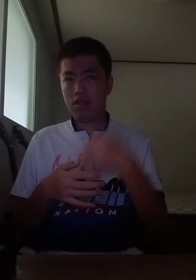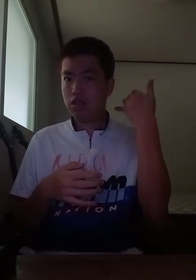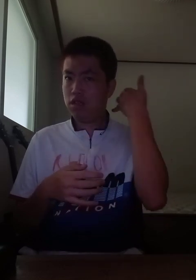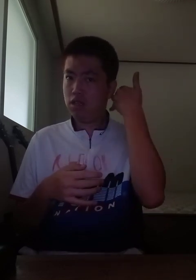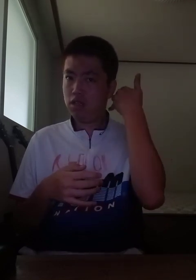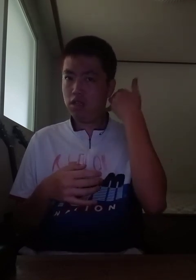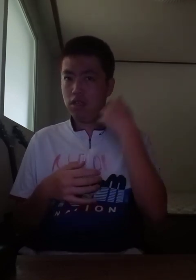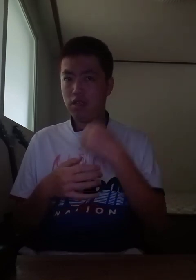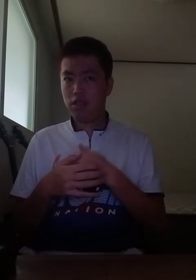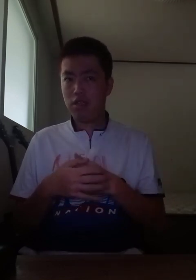여보세요?